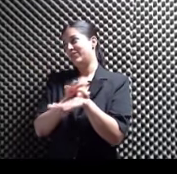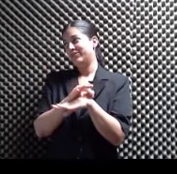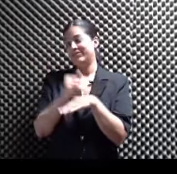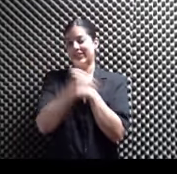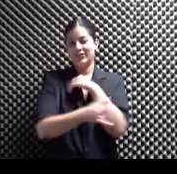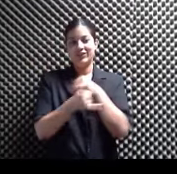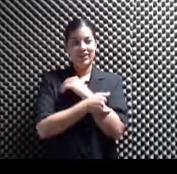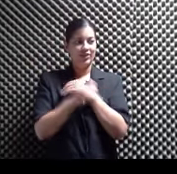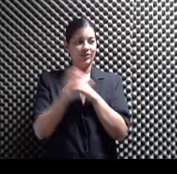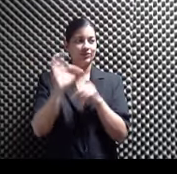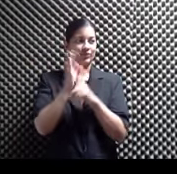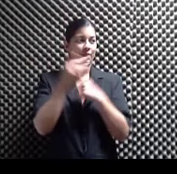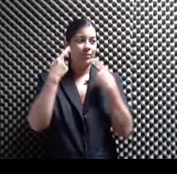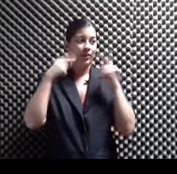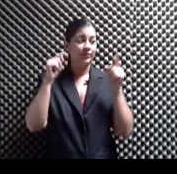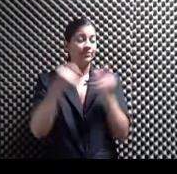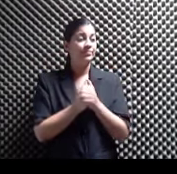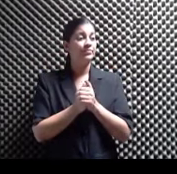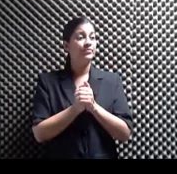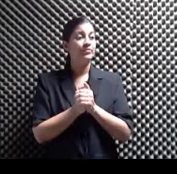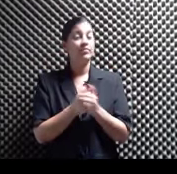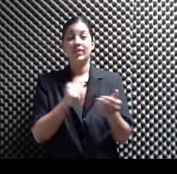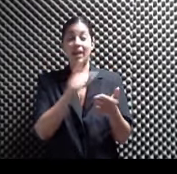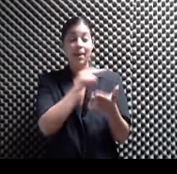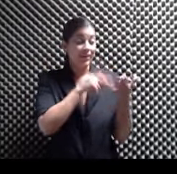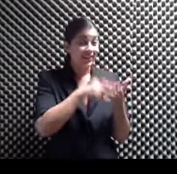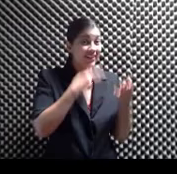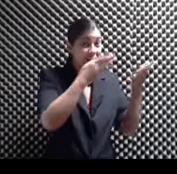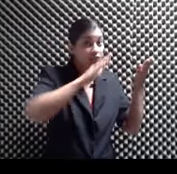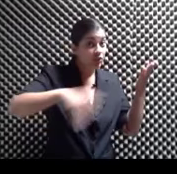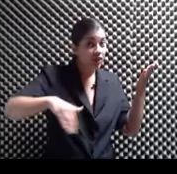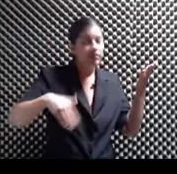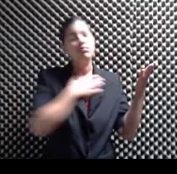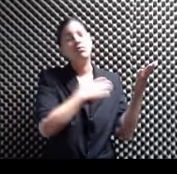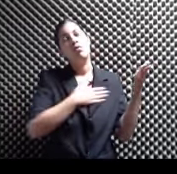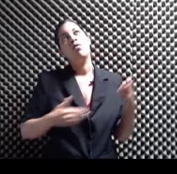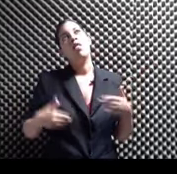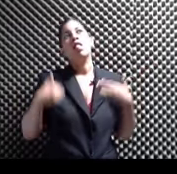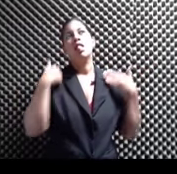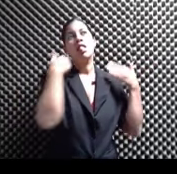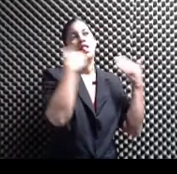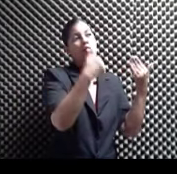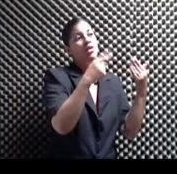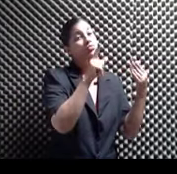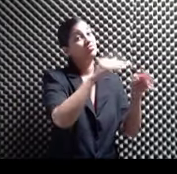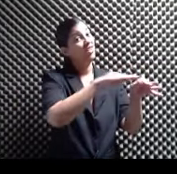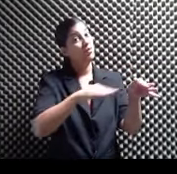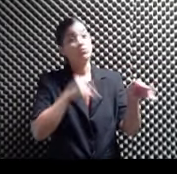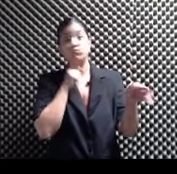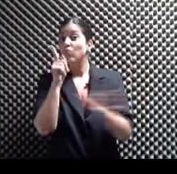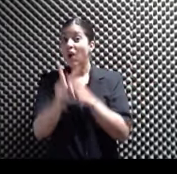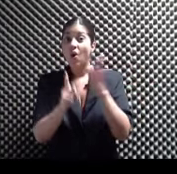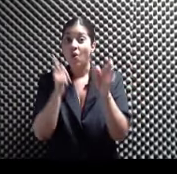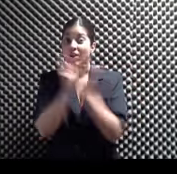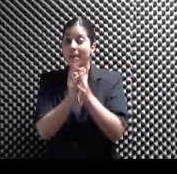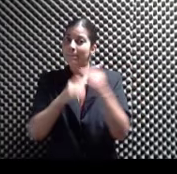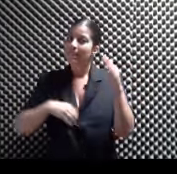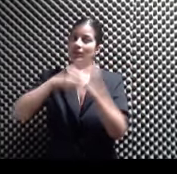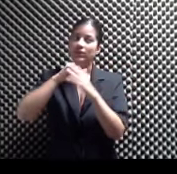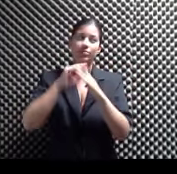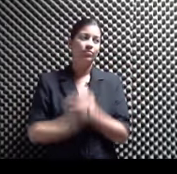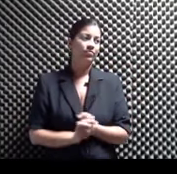Y que lo baje, hablo bajo. Bien, si no ha entregado su planilla, vaya, coge el tapón y entrégala. Tiene una hora, that's it. Bueno, exacto. Tiene más,